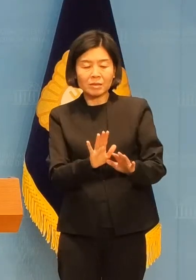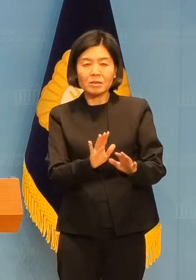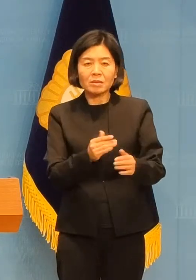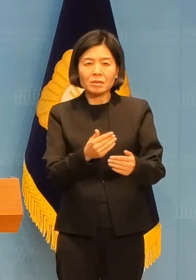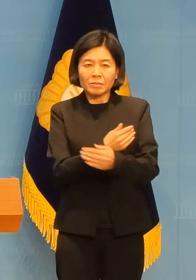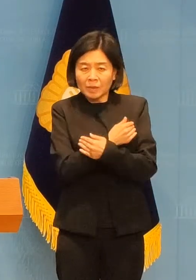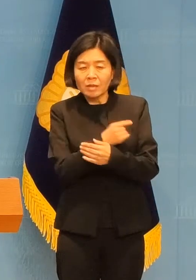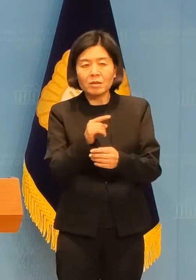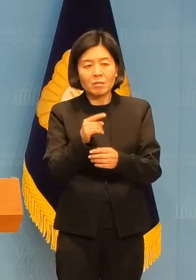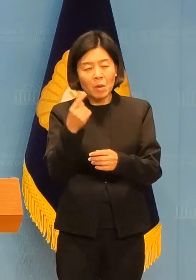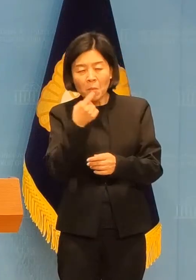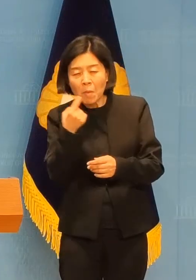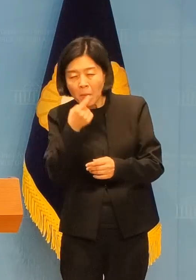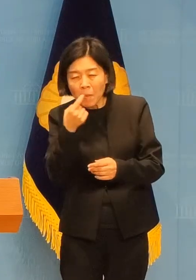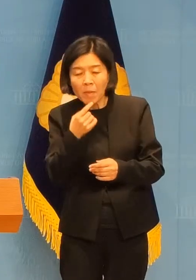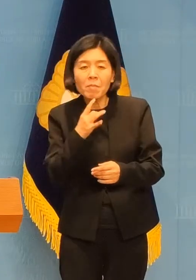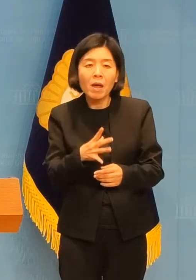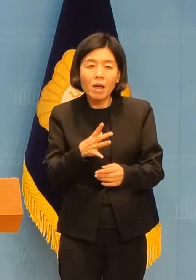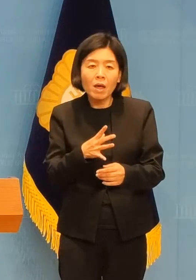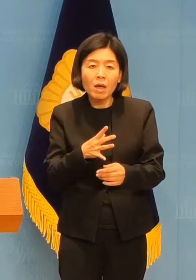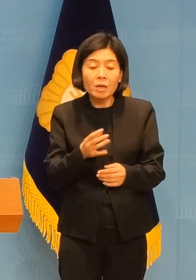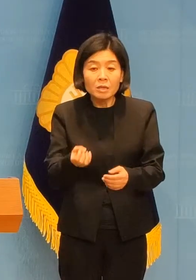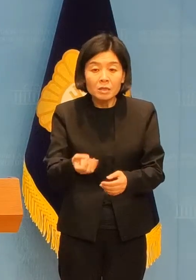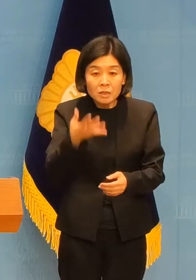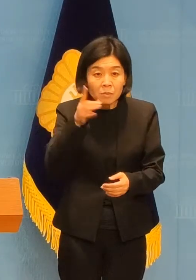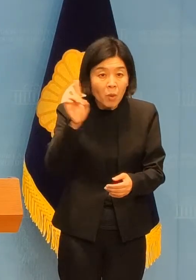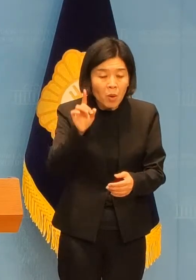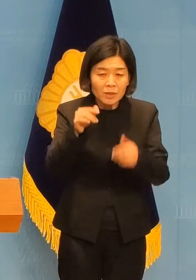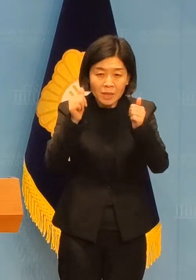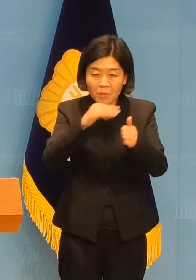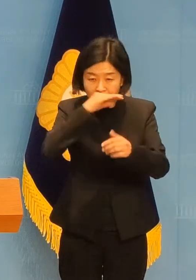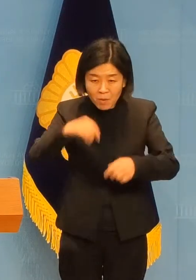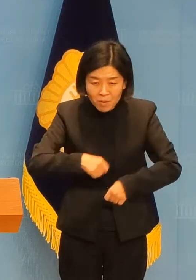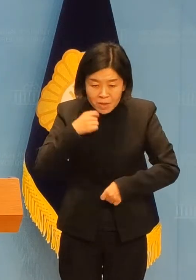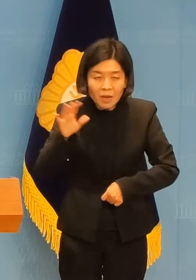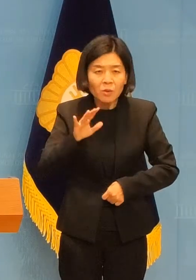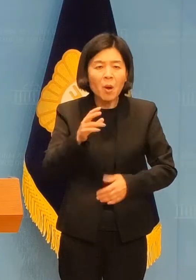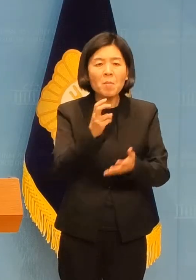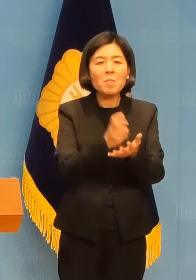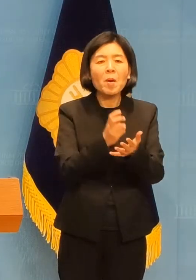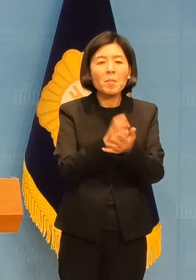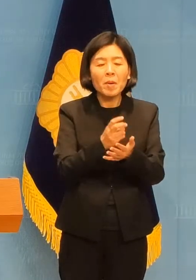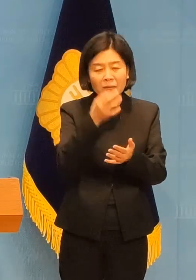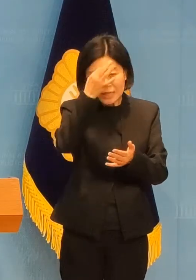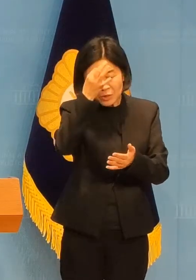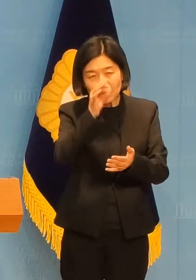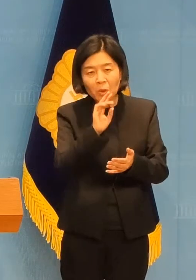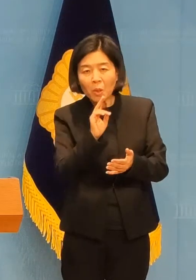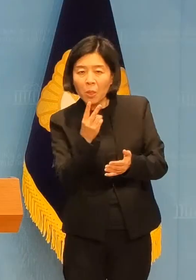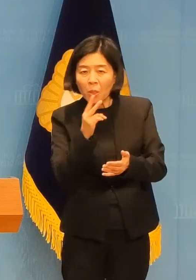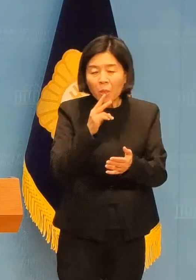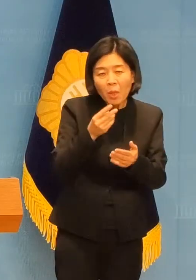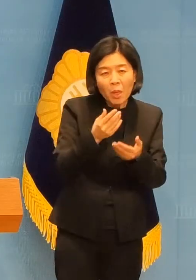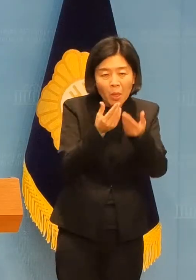것입니다. 결국 승리한 것은 사법 정의가 아니라 법 기술자의 책임 회피